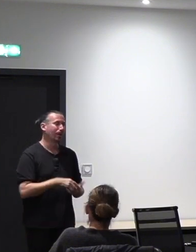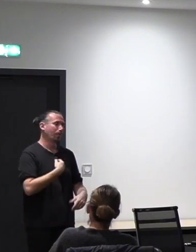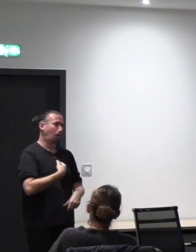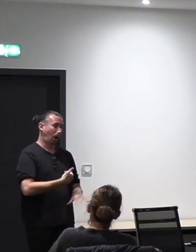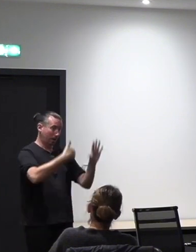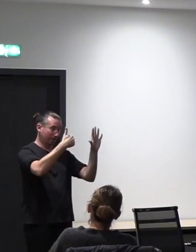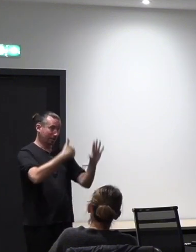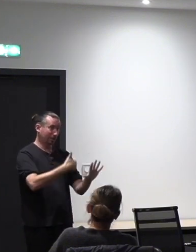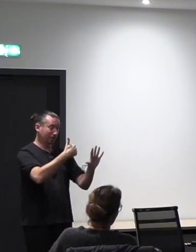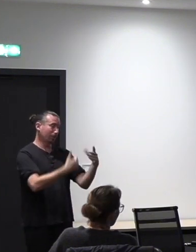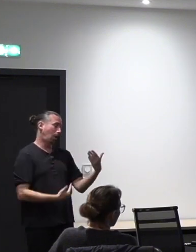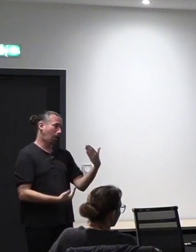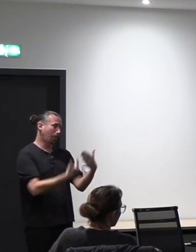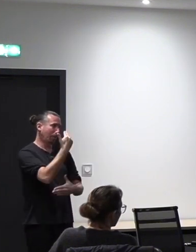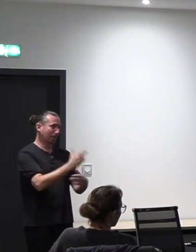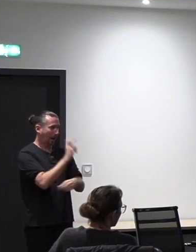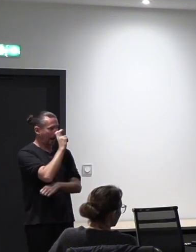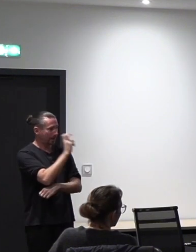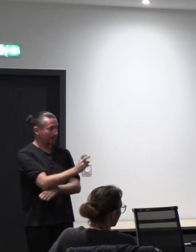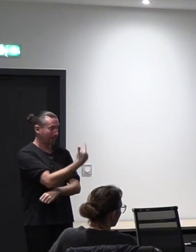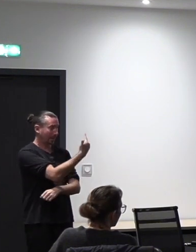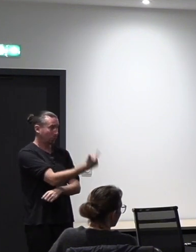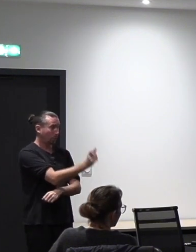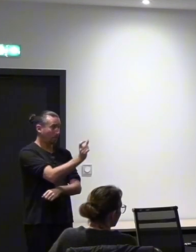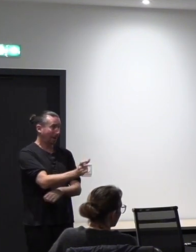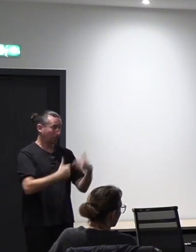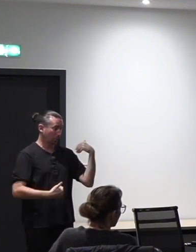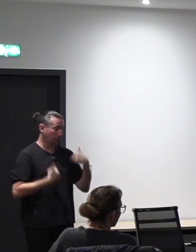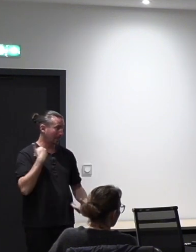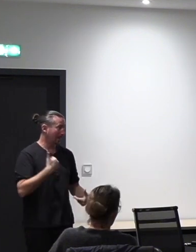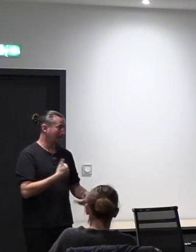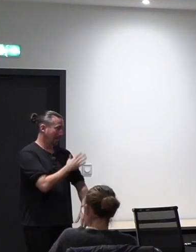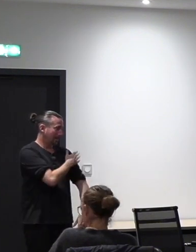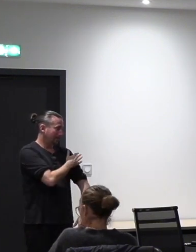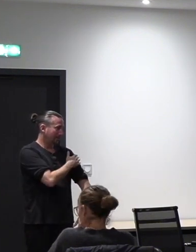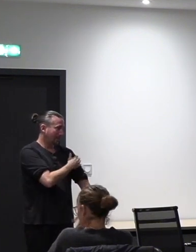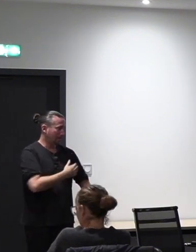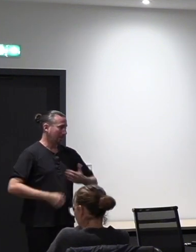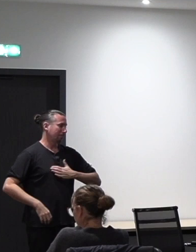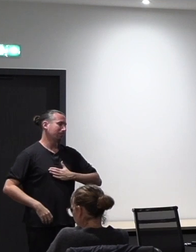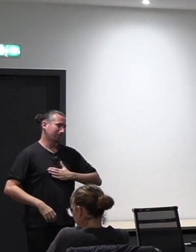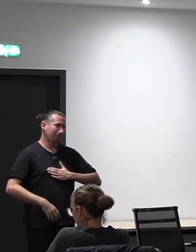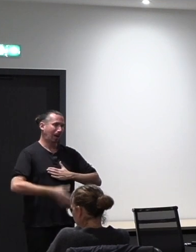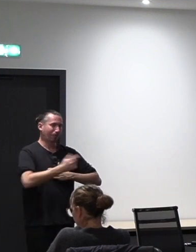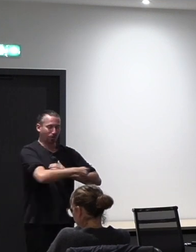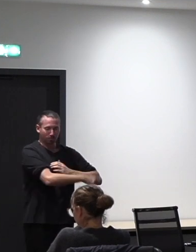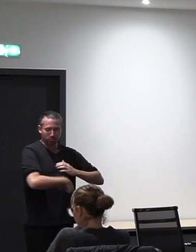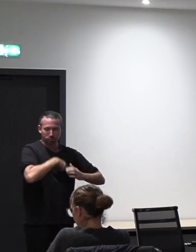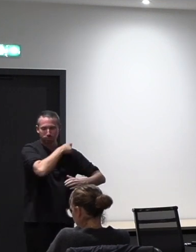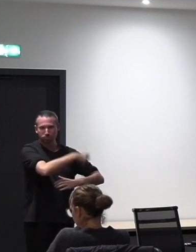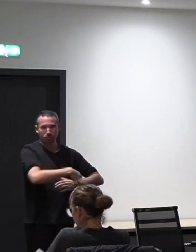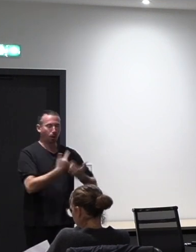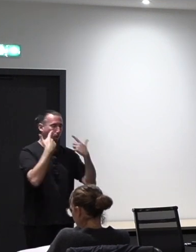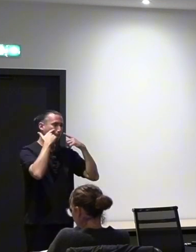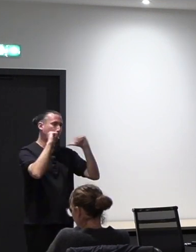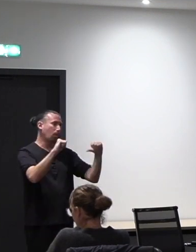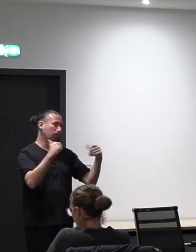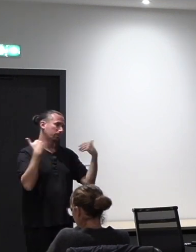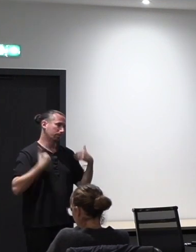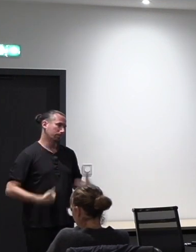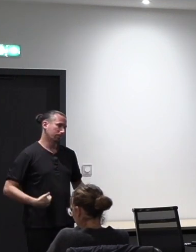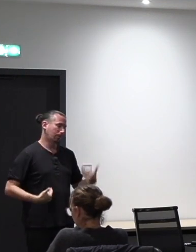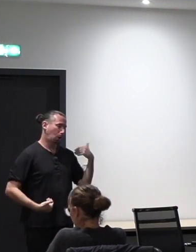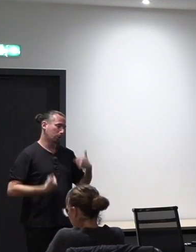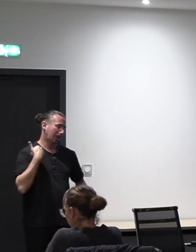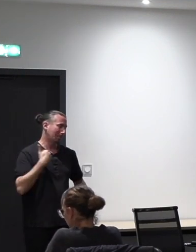immeuble chercher 2 personnes handicapées, et à l'époque j'avais mon bras sur une écharpe. Donc on voyait que j'étais handicapé.